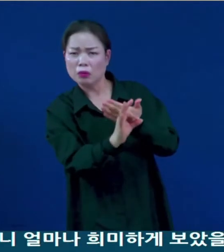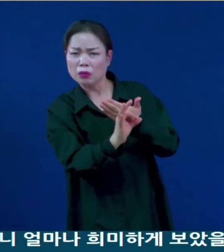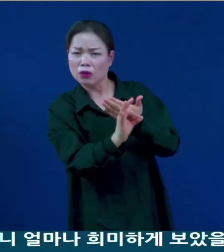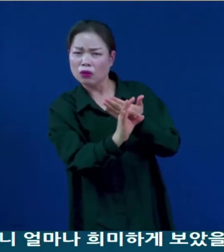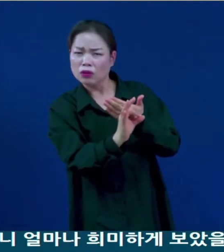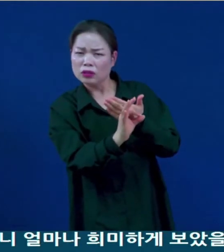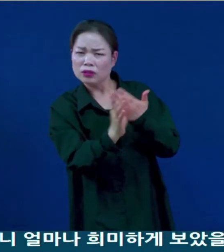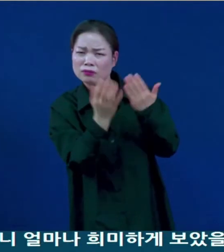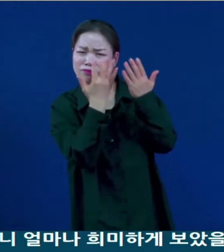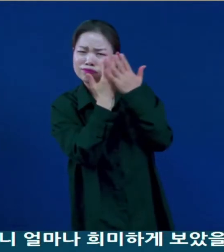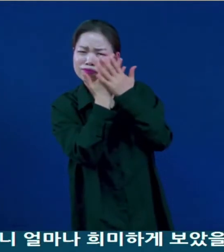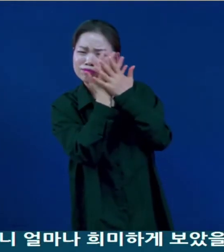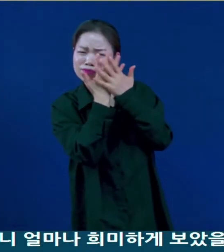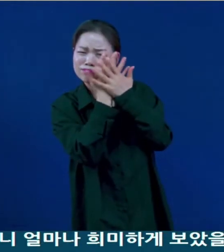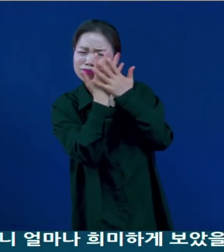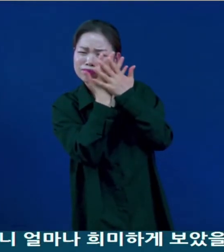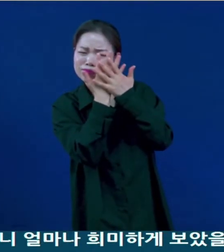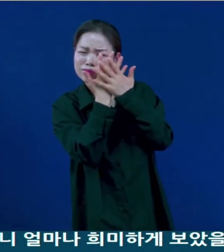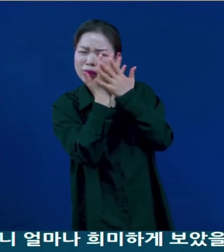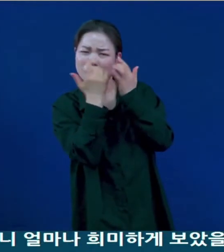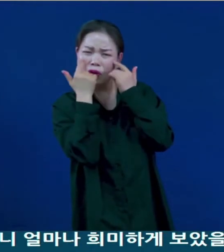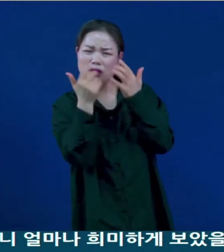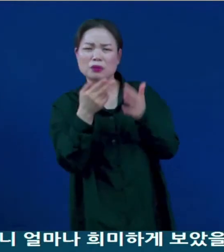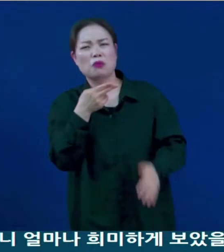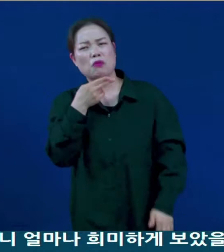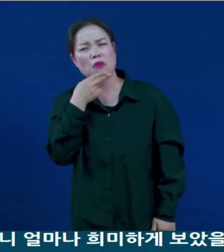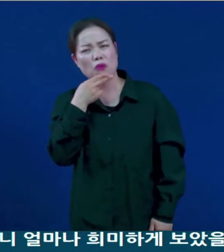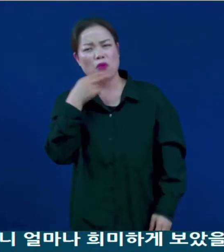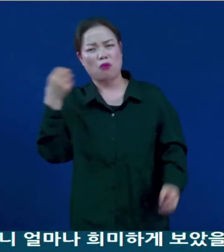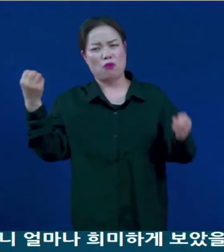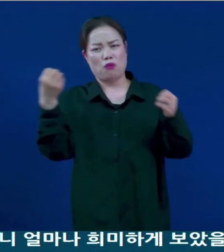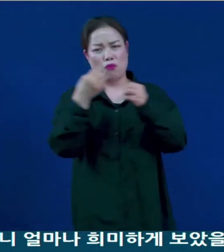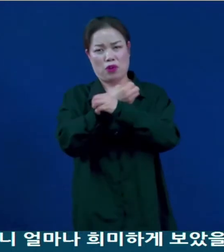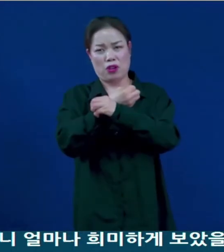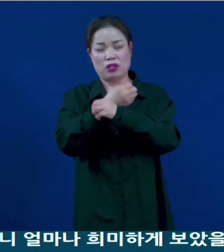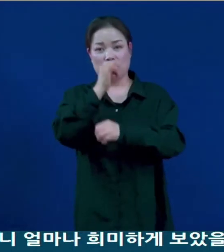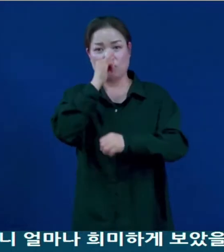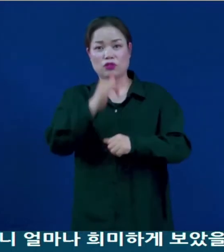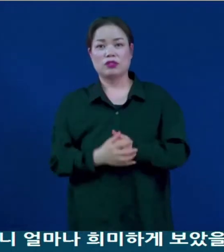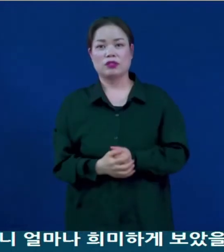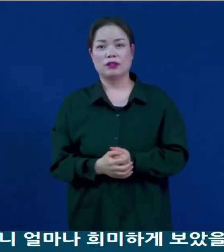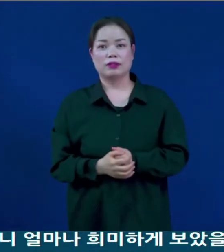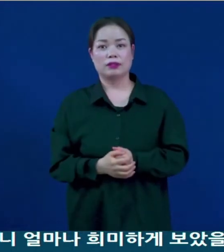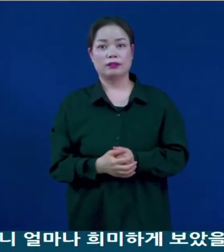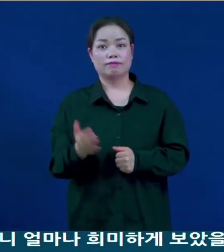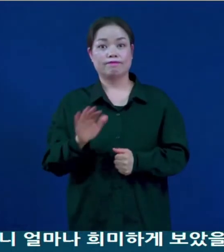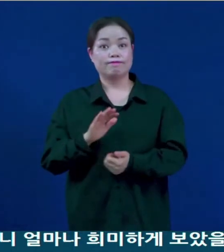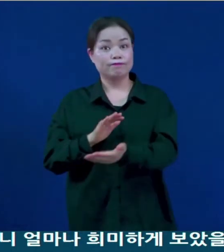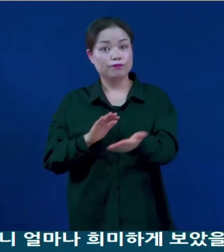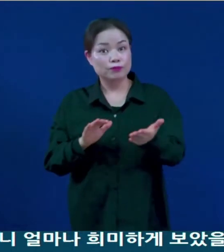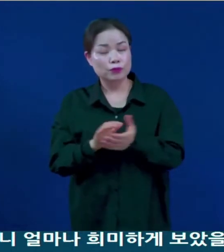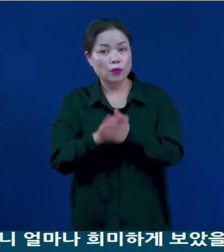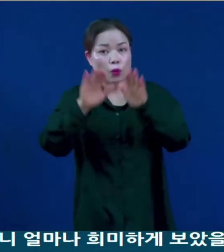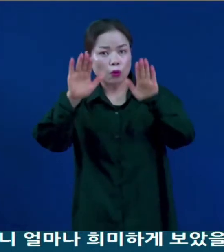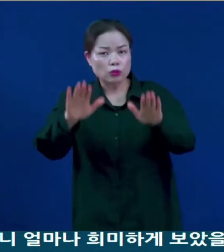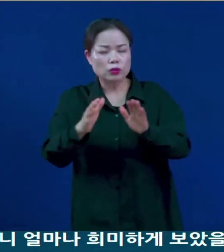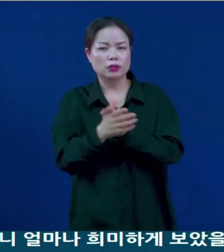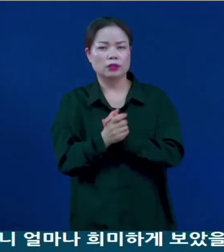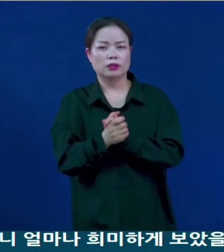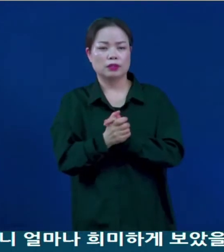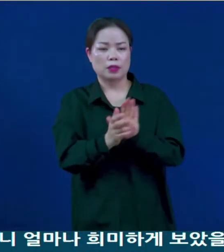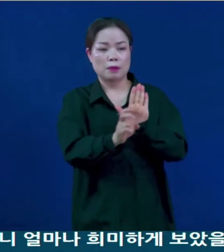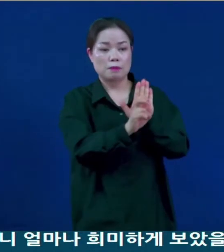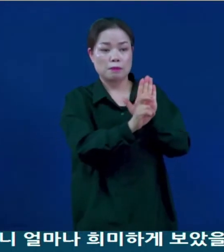희미하고 불완전할까라고 오해할 수도 있습니다. 하지만 여러분, 오늘 미가